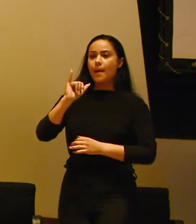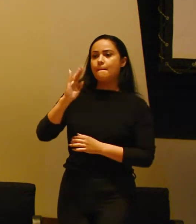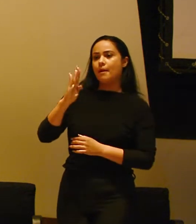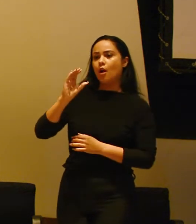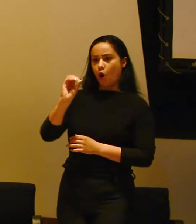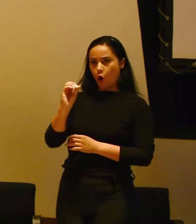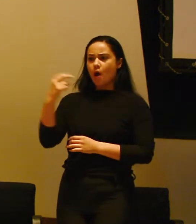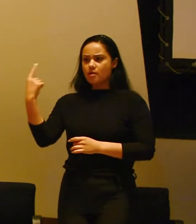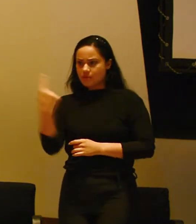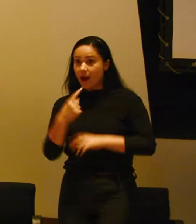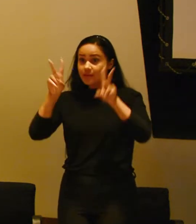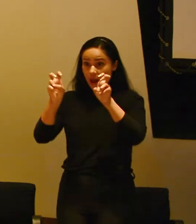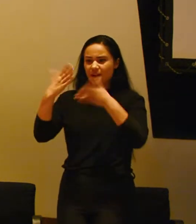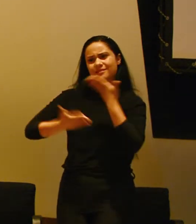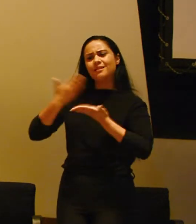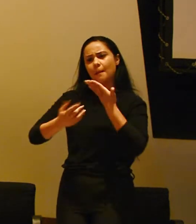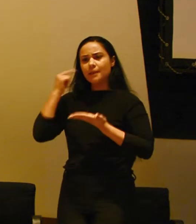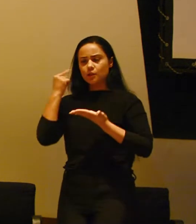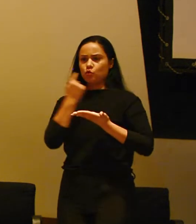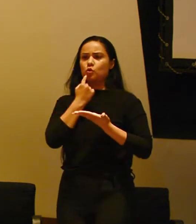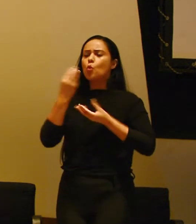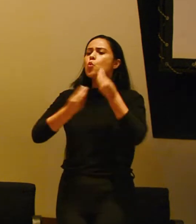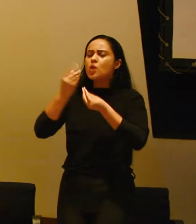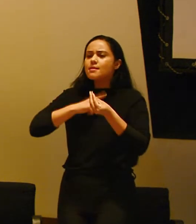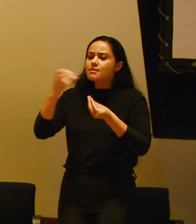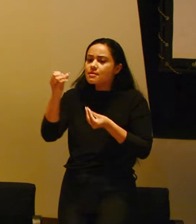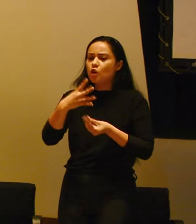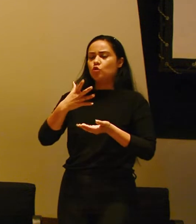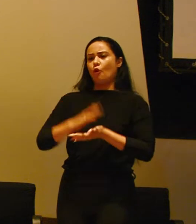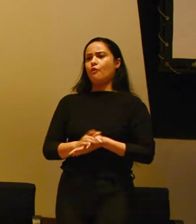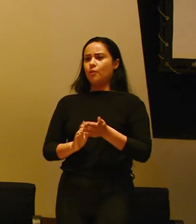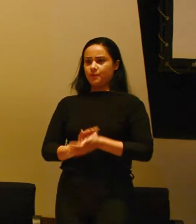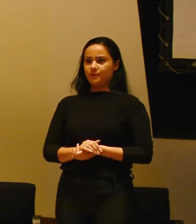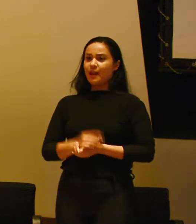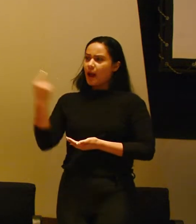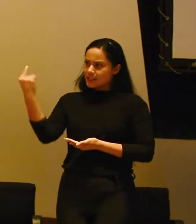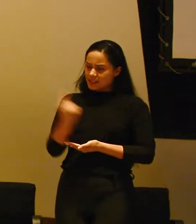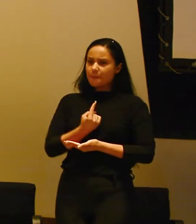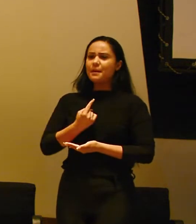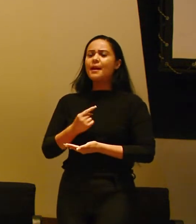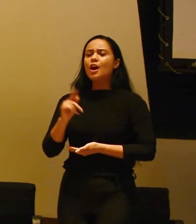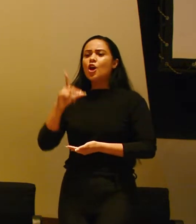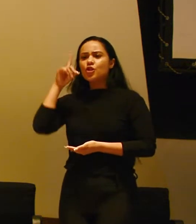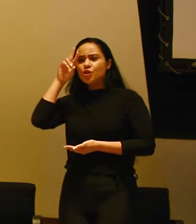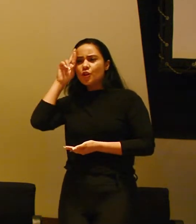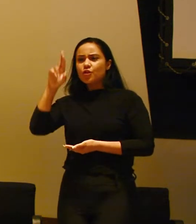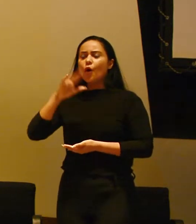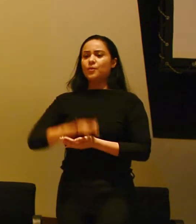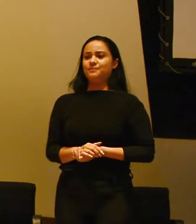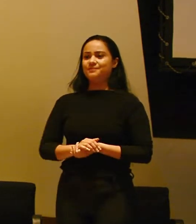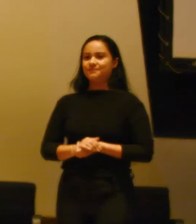tema Tratamento da Surdez. O que há de novo? Vamos receber o Dr. Faiz Barmad Júnior.